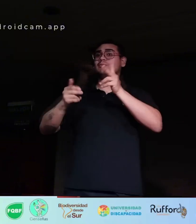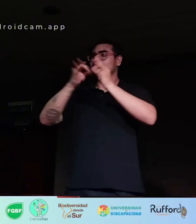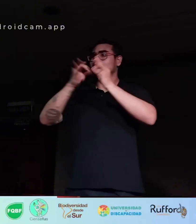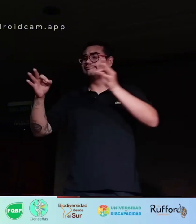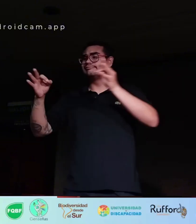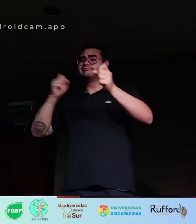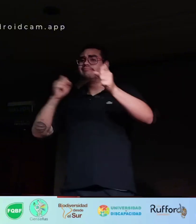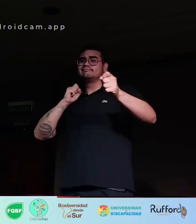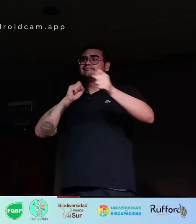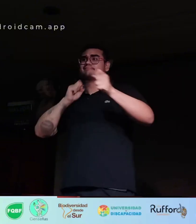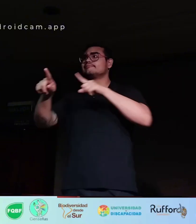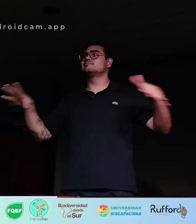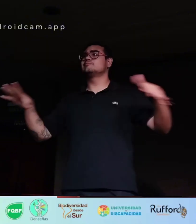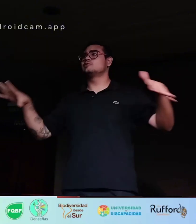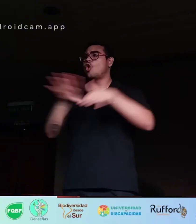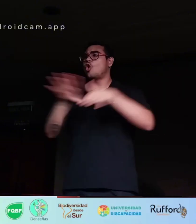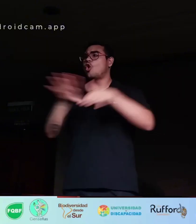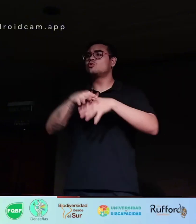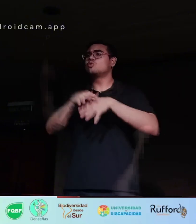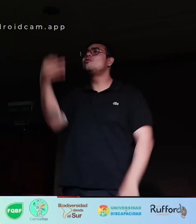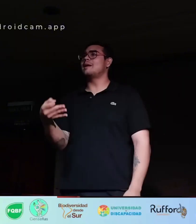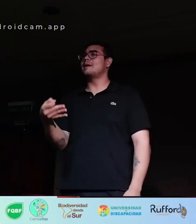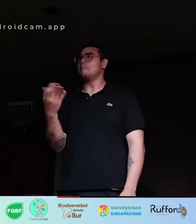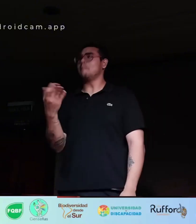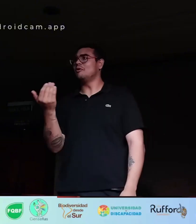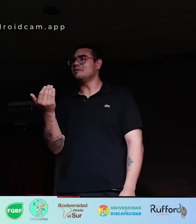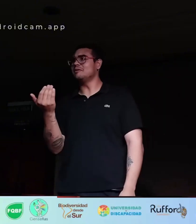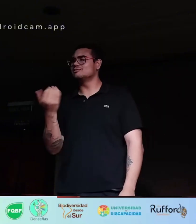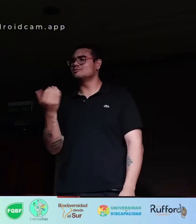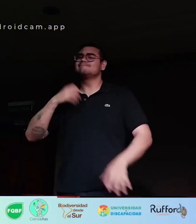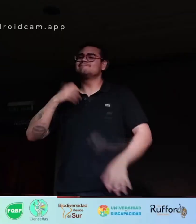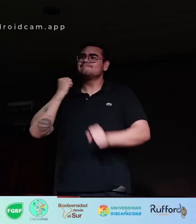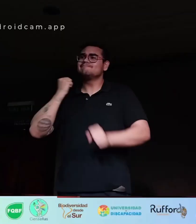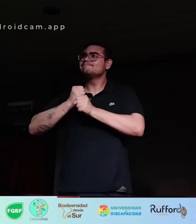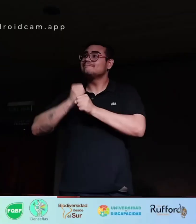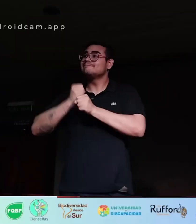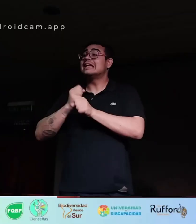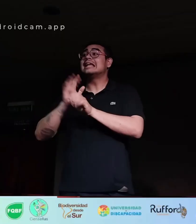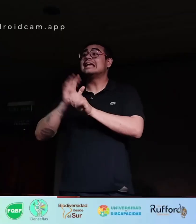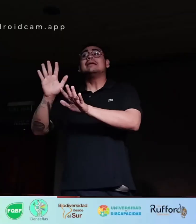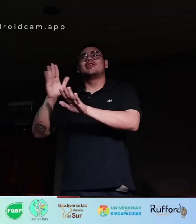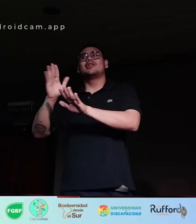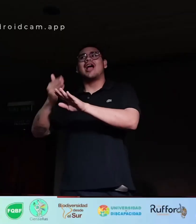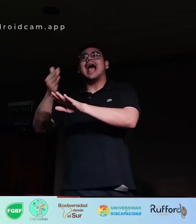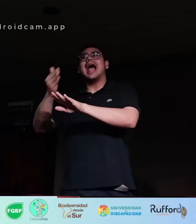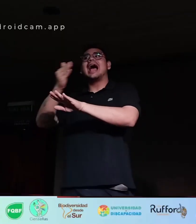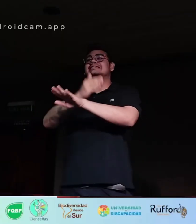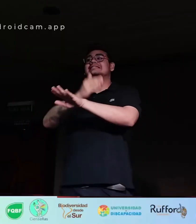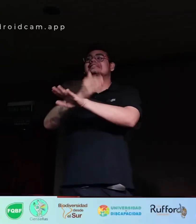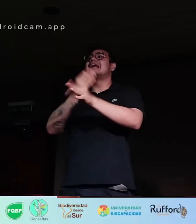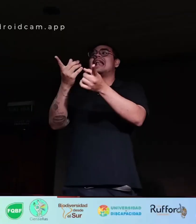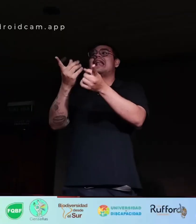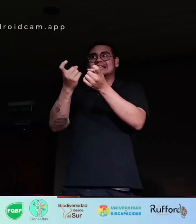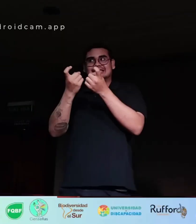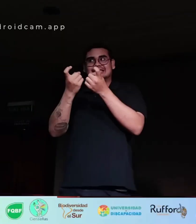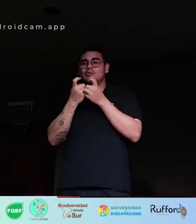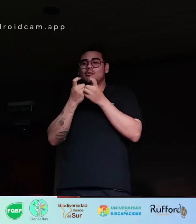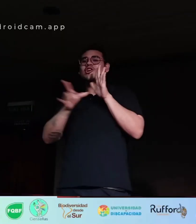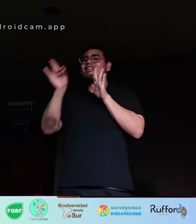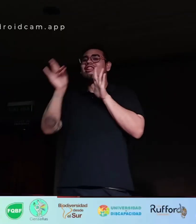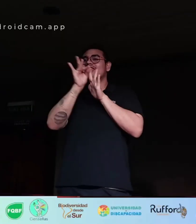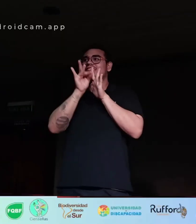de traducción con mucho trabajo, con una base de datos muy grande, porque se necesitan